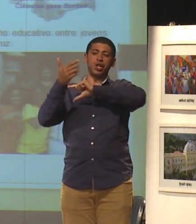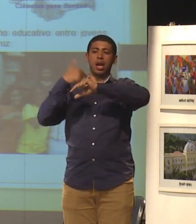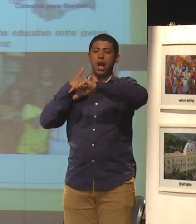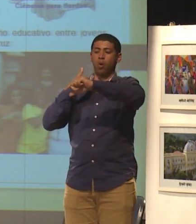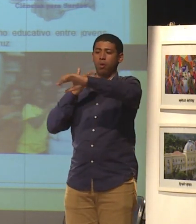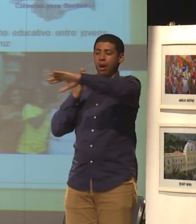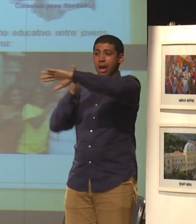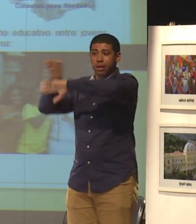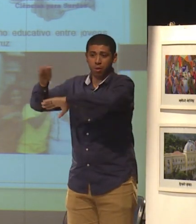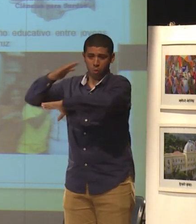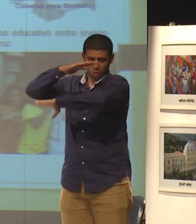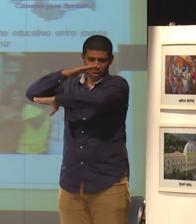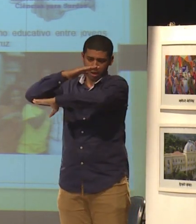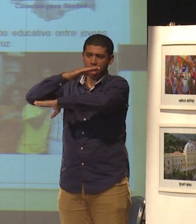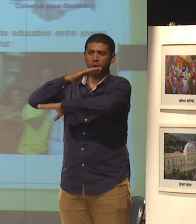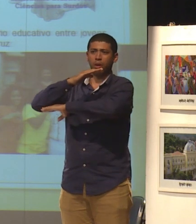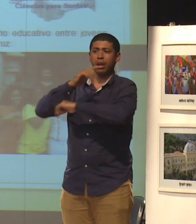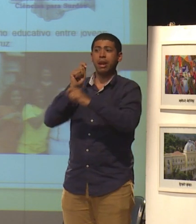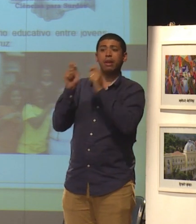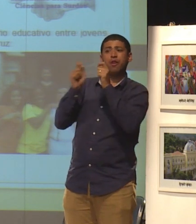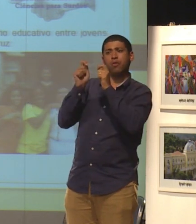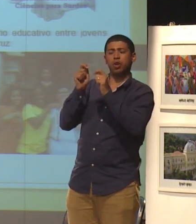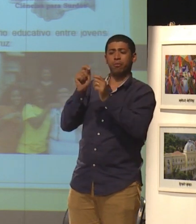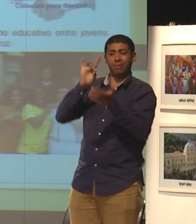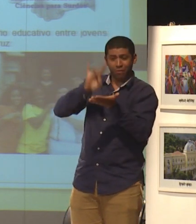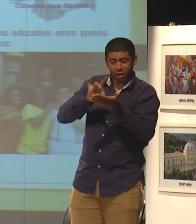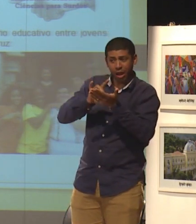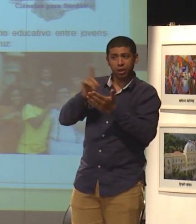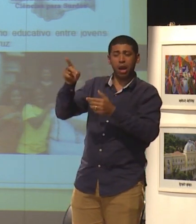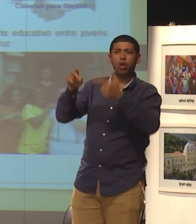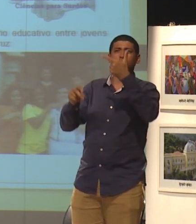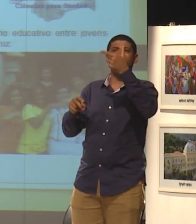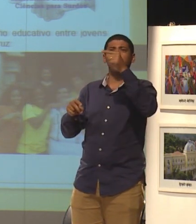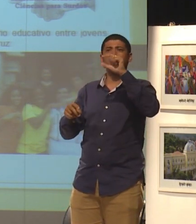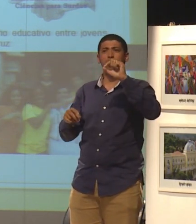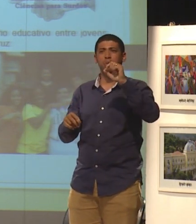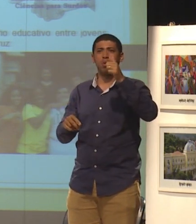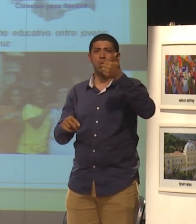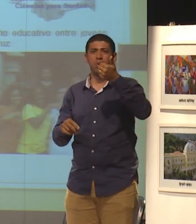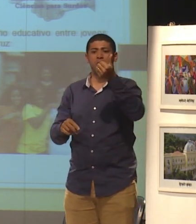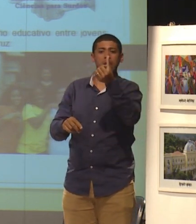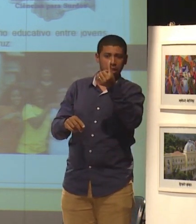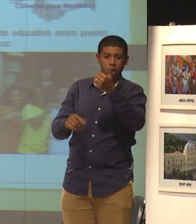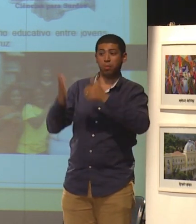Bom, primeiro, né, antes de eu entrar no Museu do Amanhã, né, eu participei de uma entrevista,